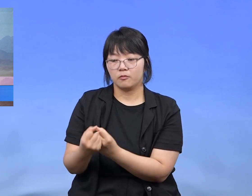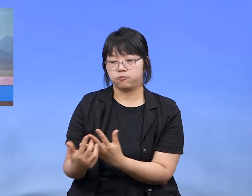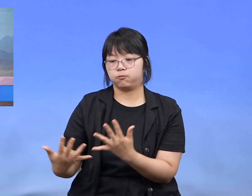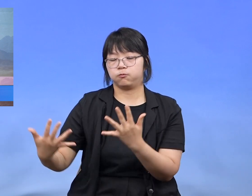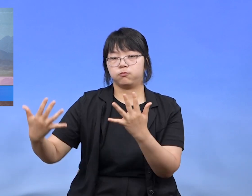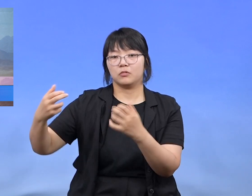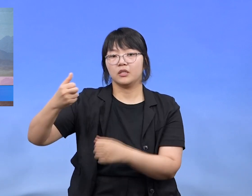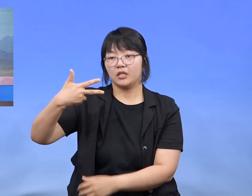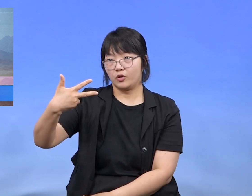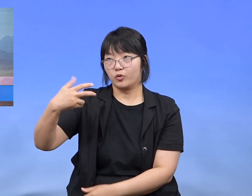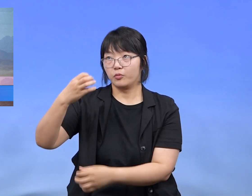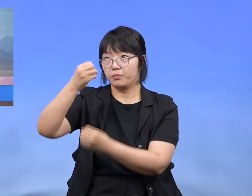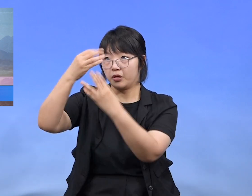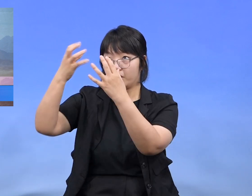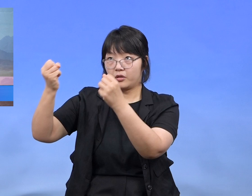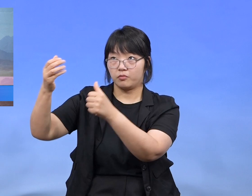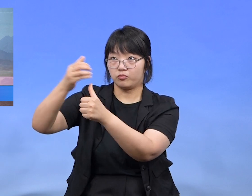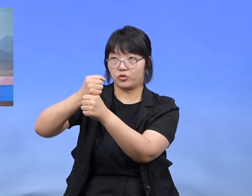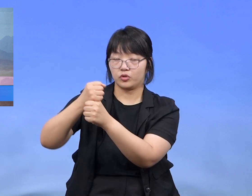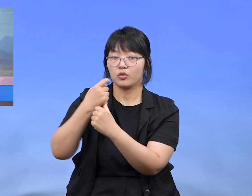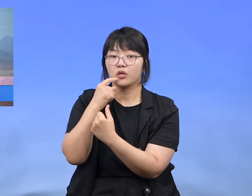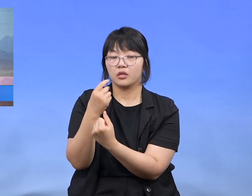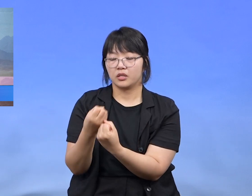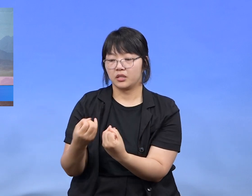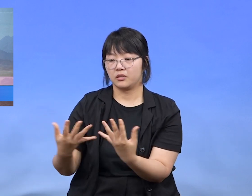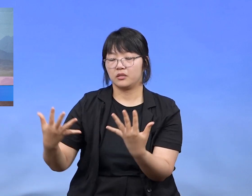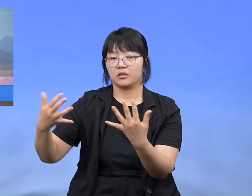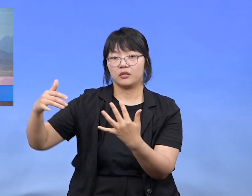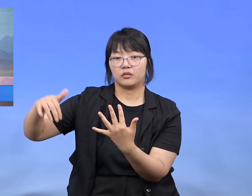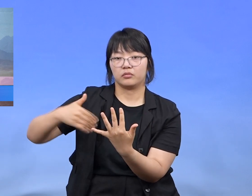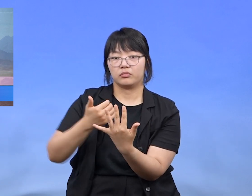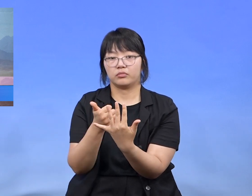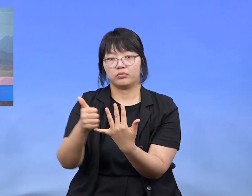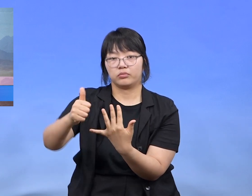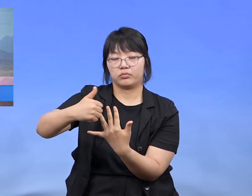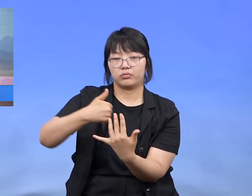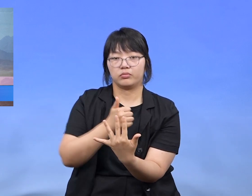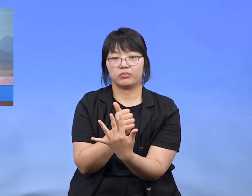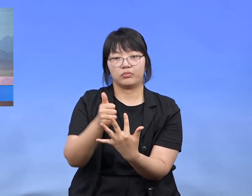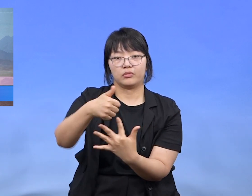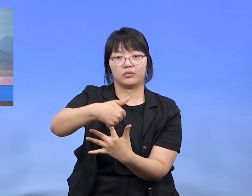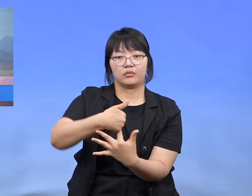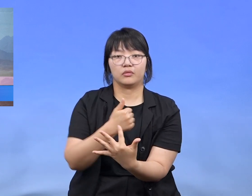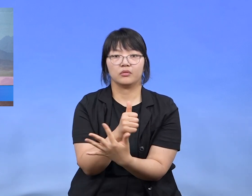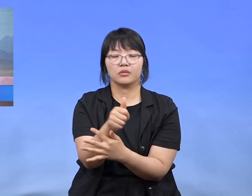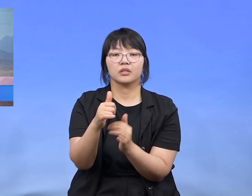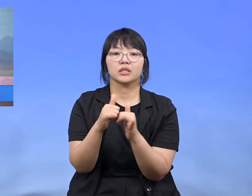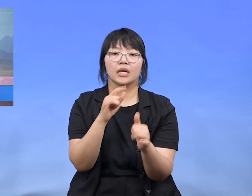비어를 붙잡고 7 금 촛대 사이를 거니시는 이가 이르시되.